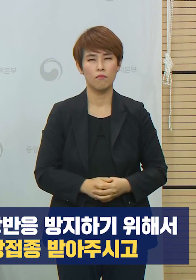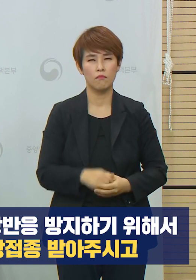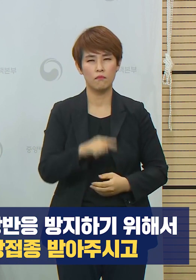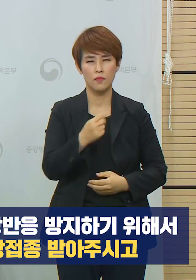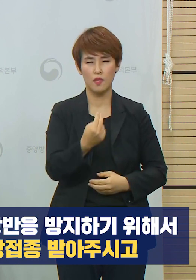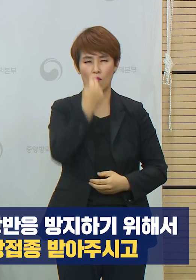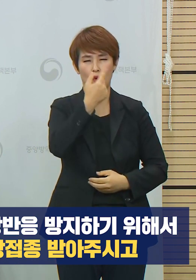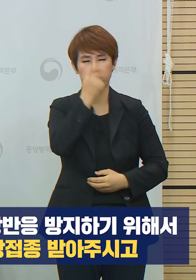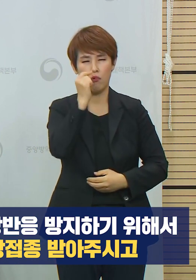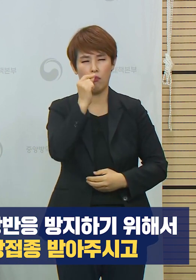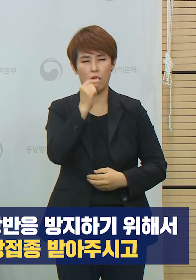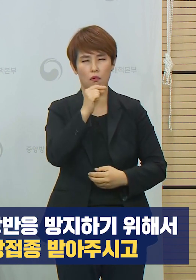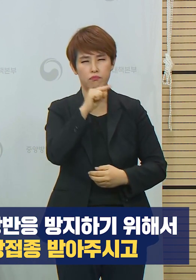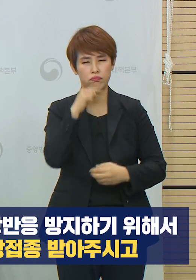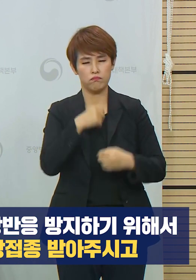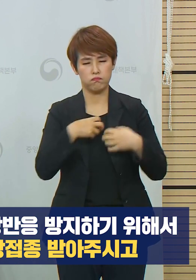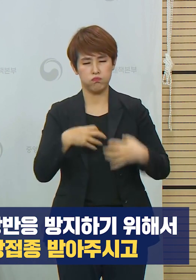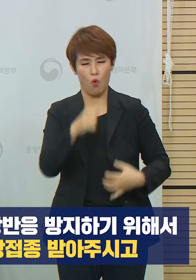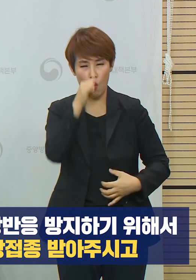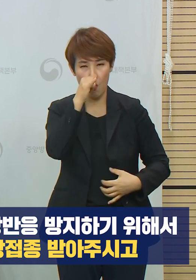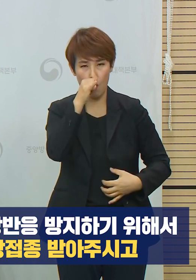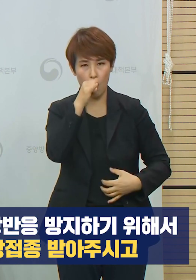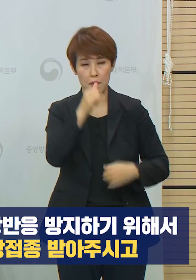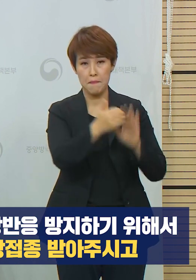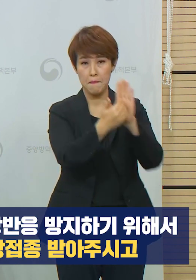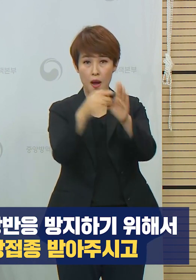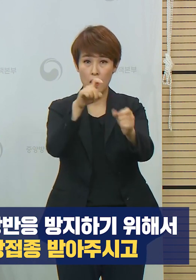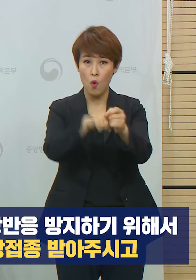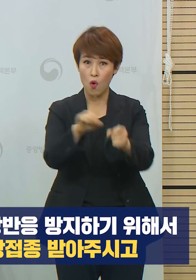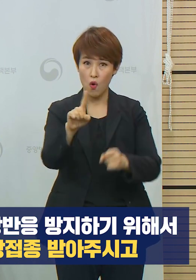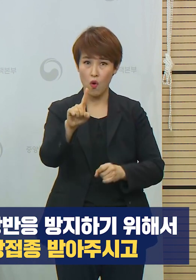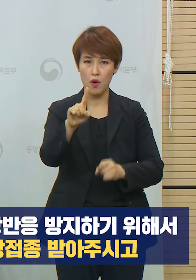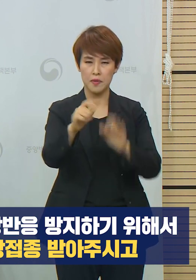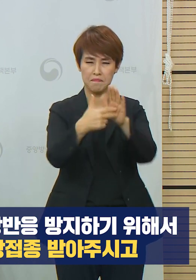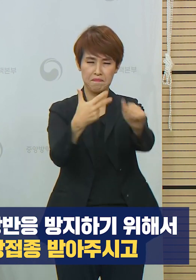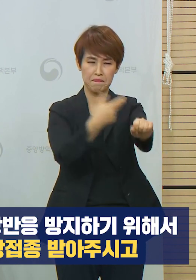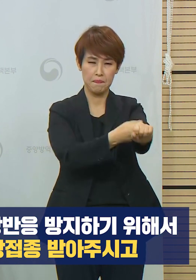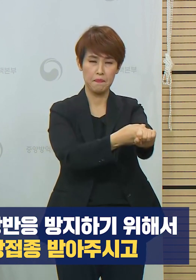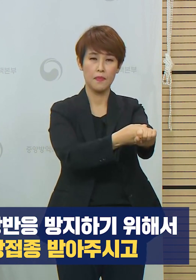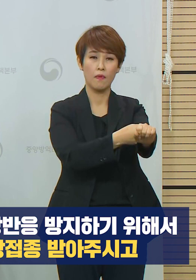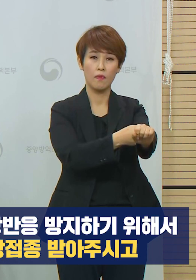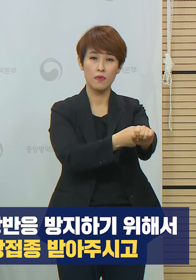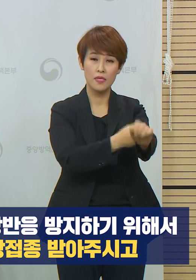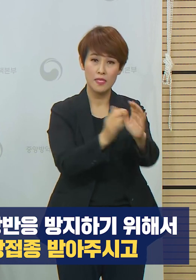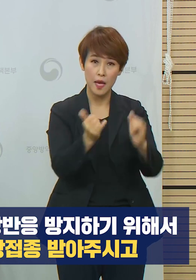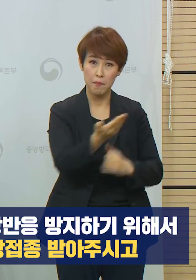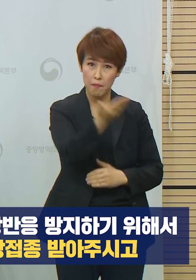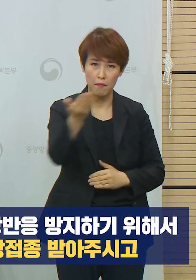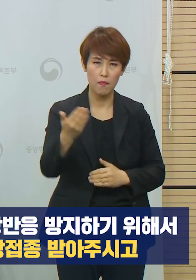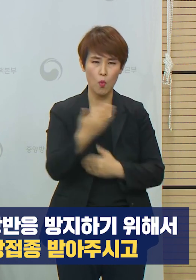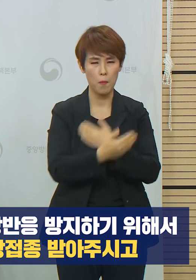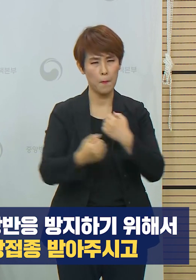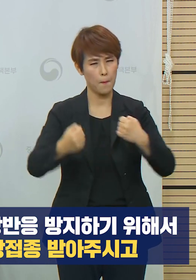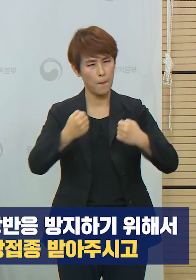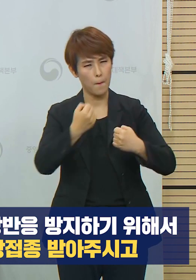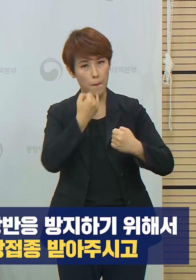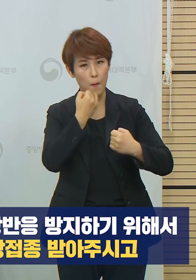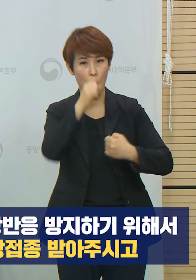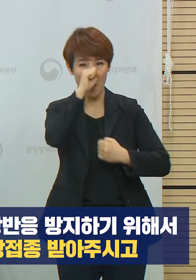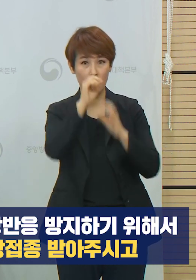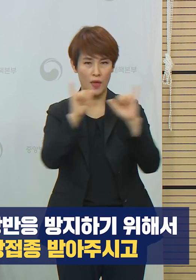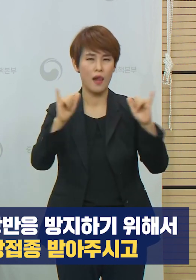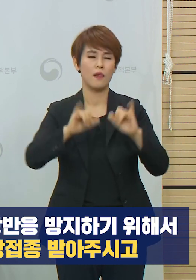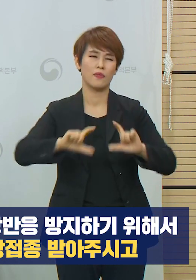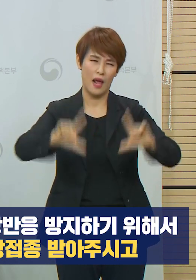아나필락시스 등의 중증 이상 반응을 방지하기 위해서 예방접종을 받으시는 분께서는 건강 상태가 좋은 날